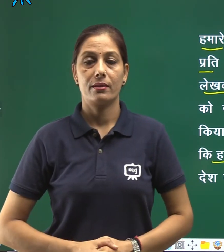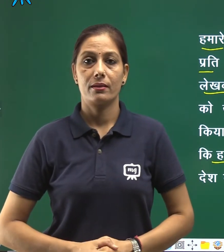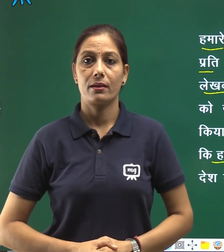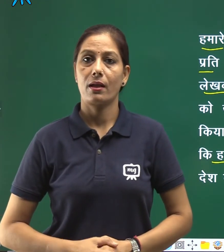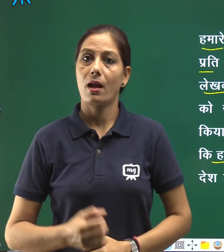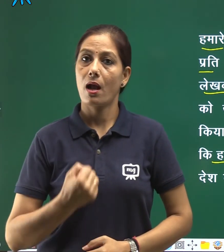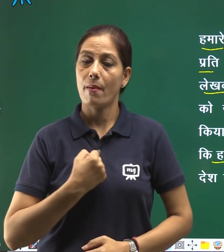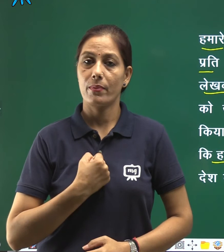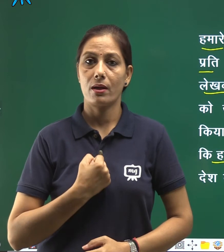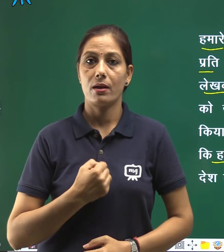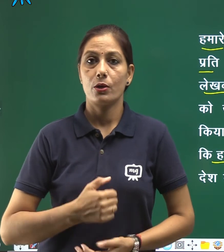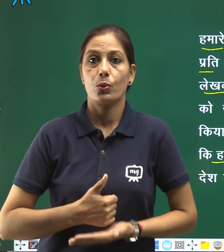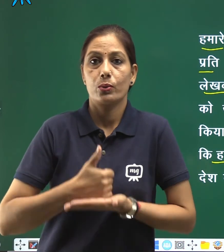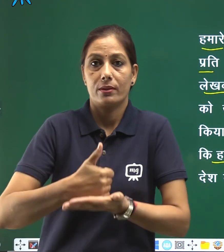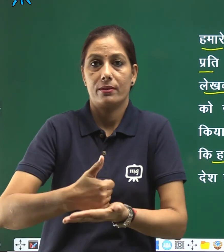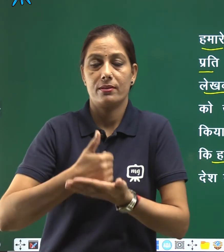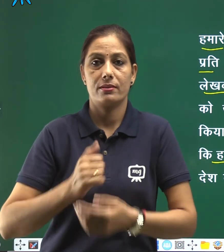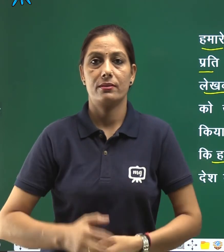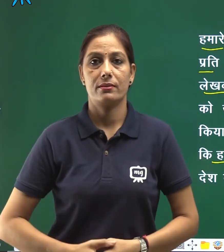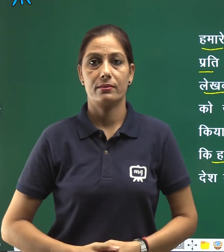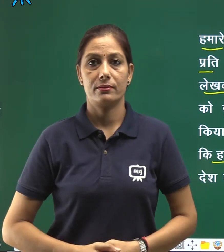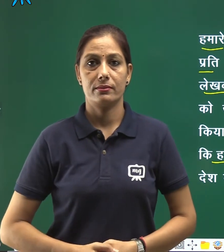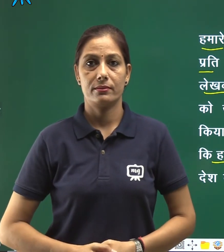अपना योगदान देना चाहिए।